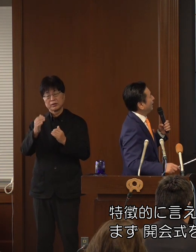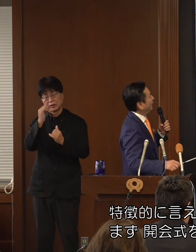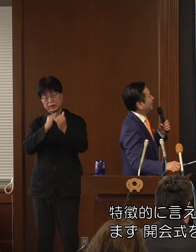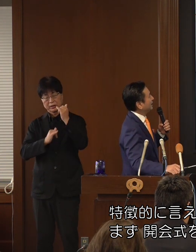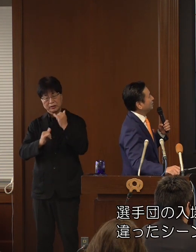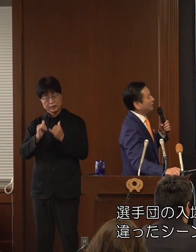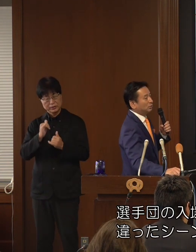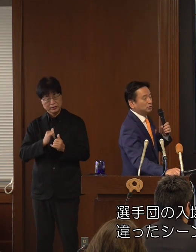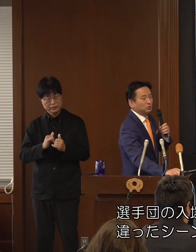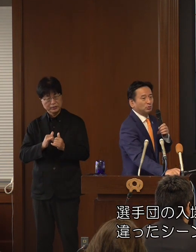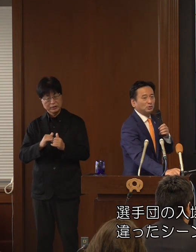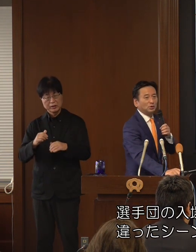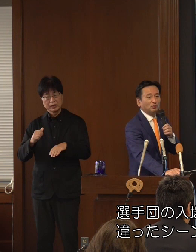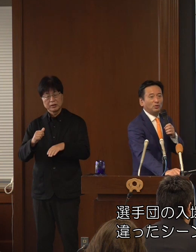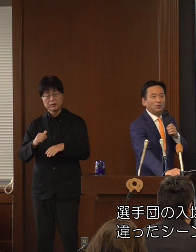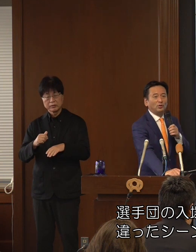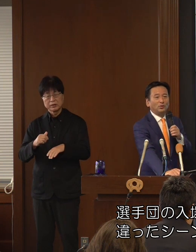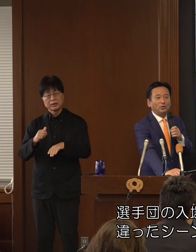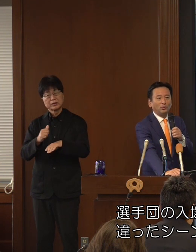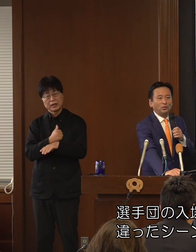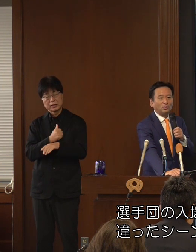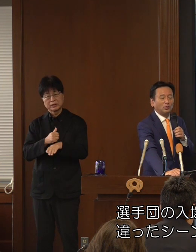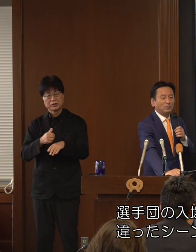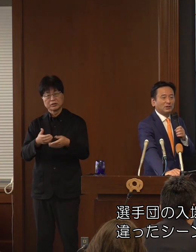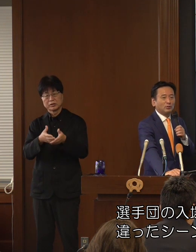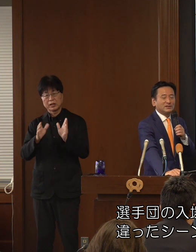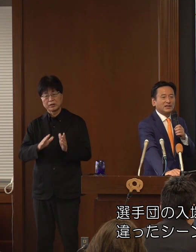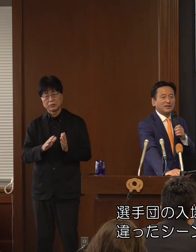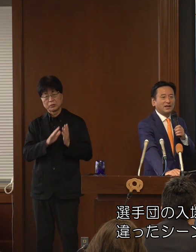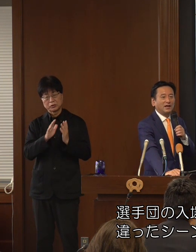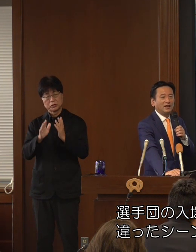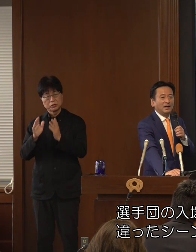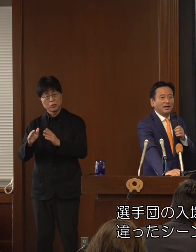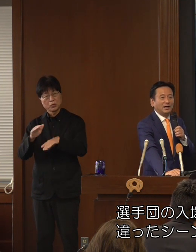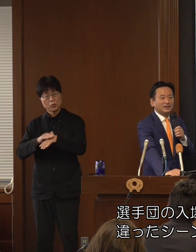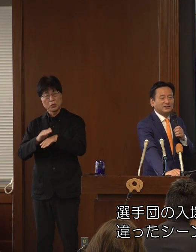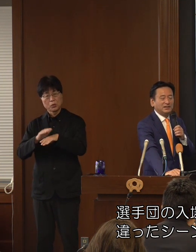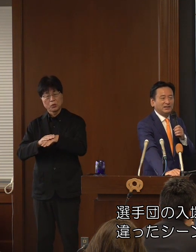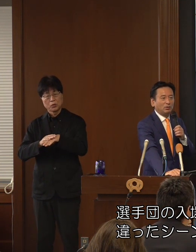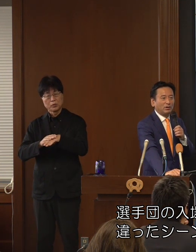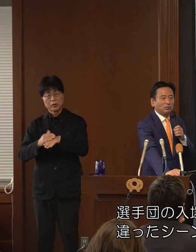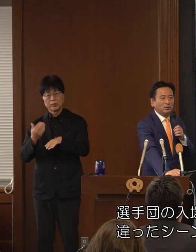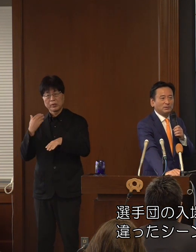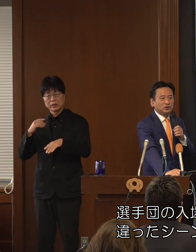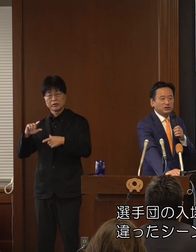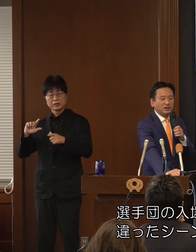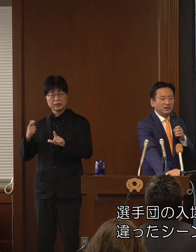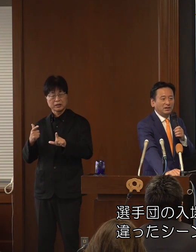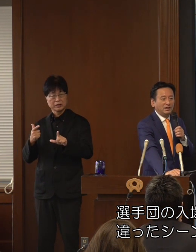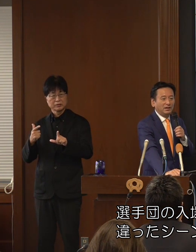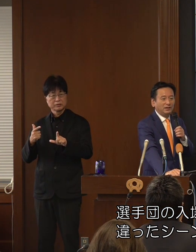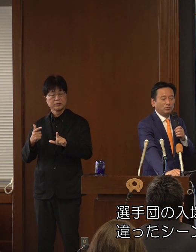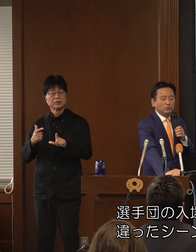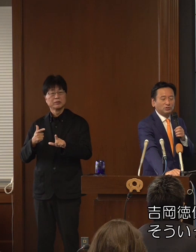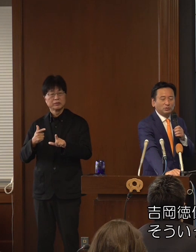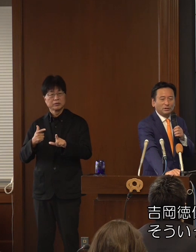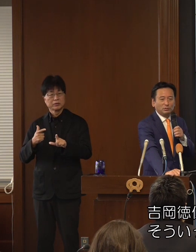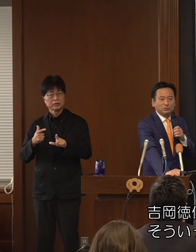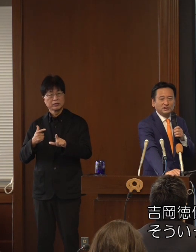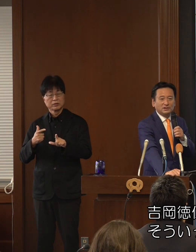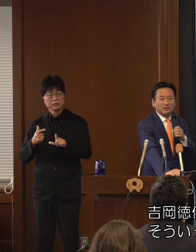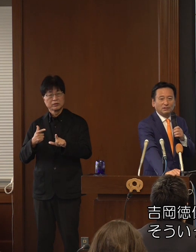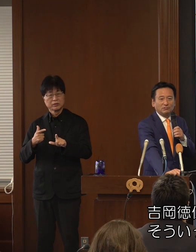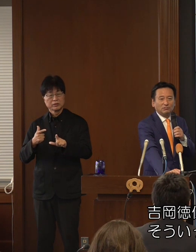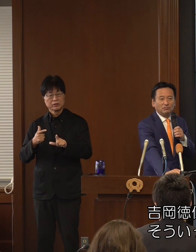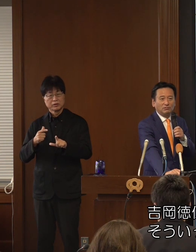ということで、選手団の入場というのもこれまでとは違ったシーンになろうかと思いますし、吉岡